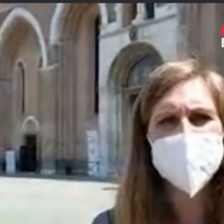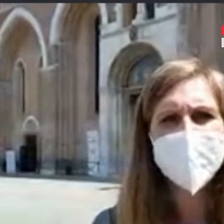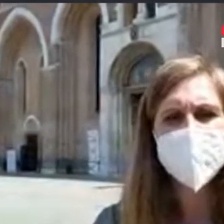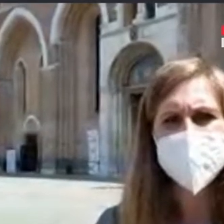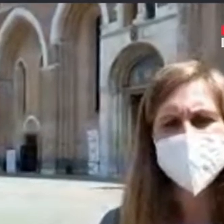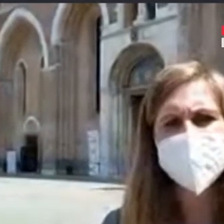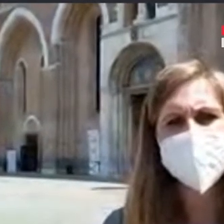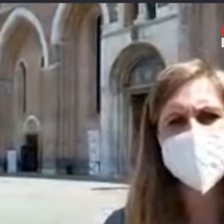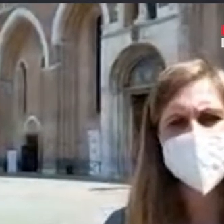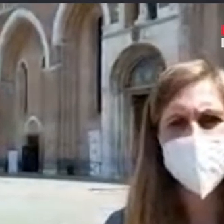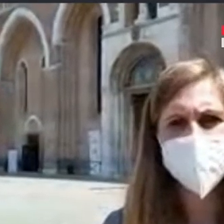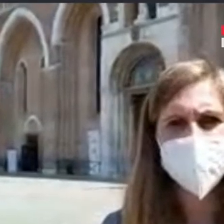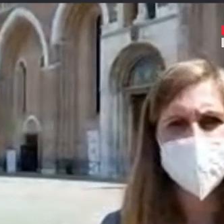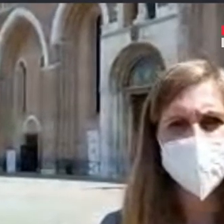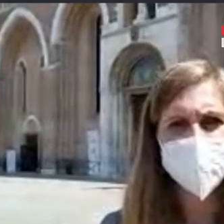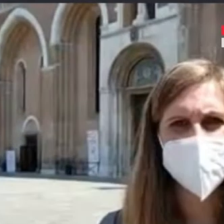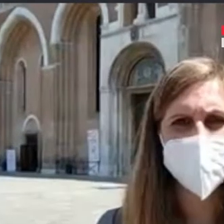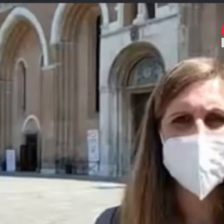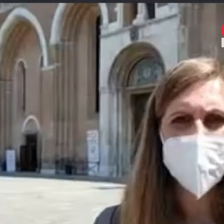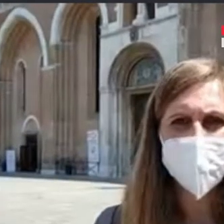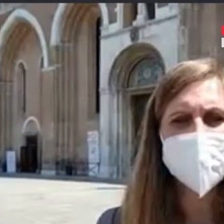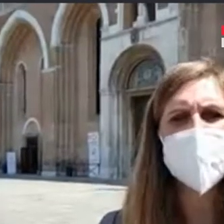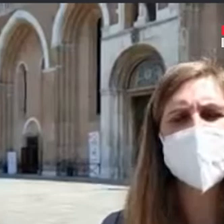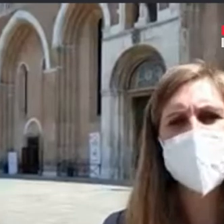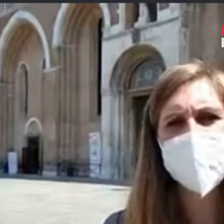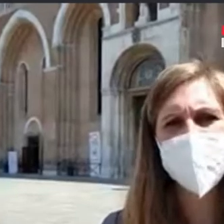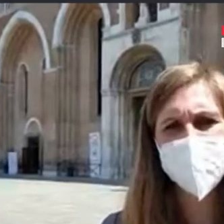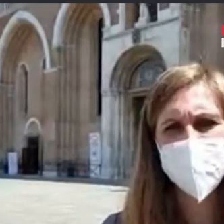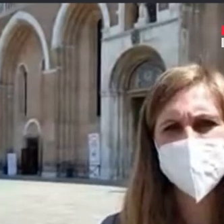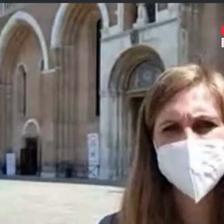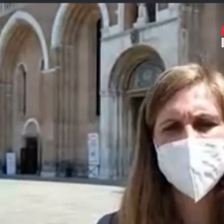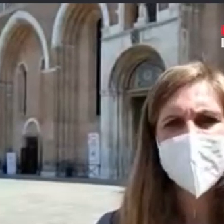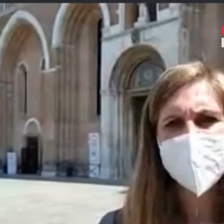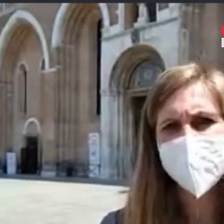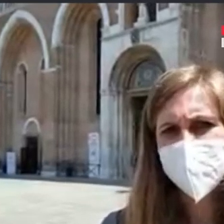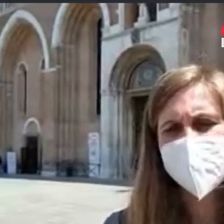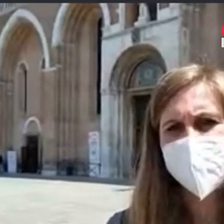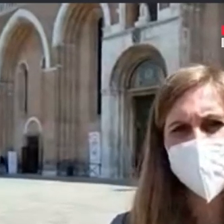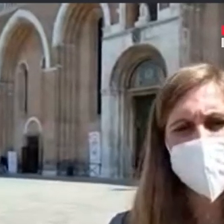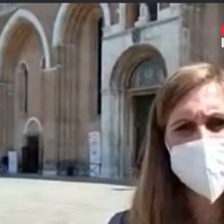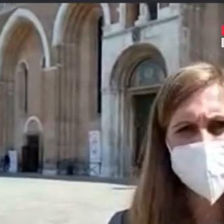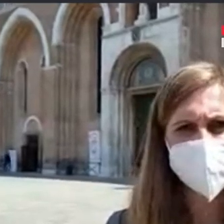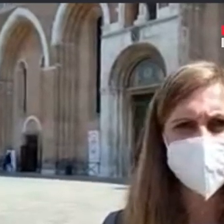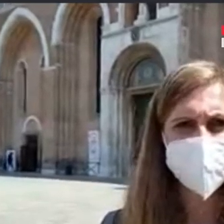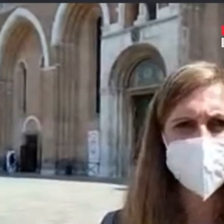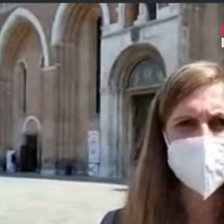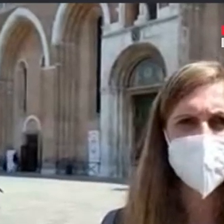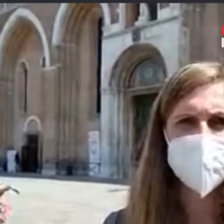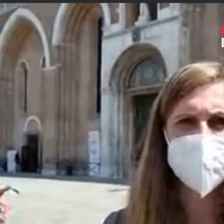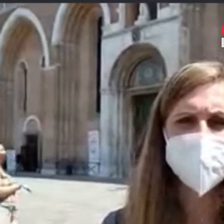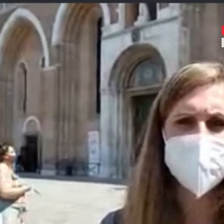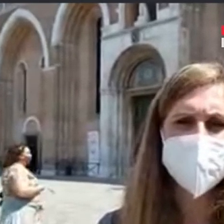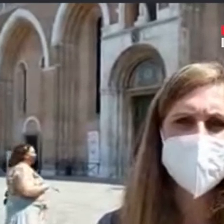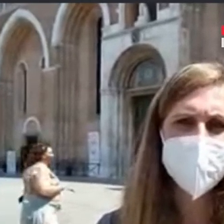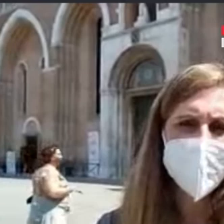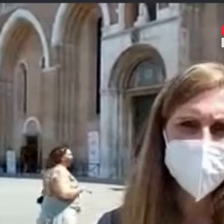1652 nella Basilica della Salute di Venezia. Quindi un grande collegamento tra due città della nostra regione, Venezia e Padova.